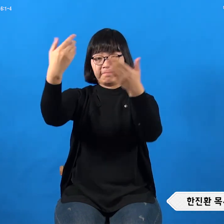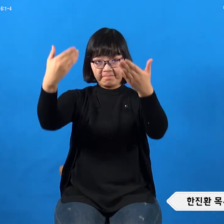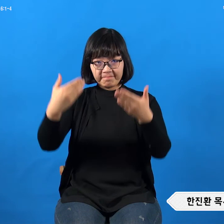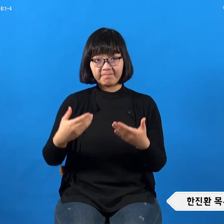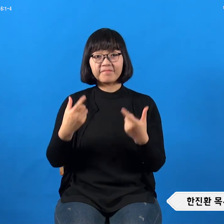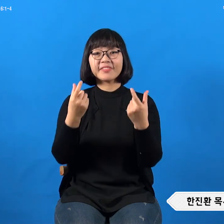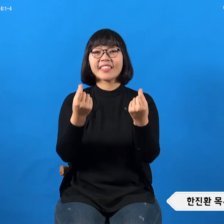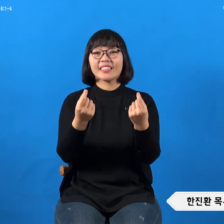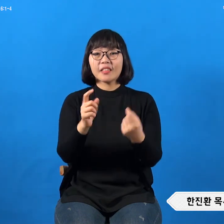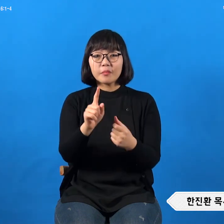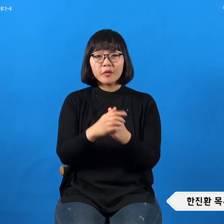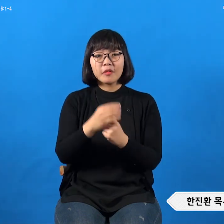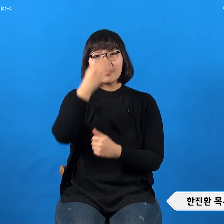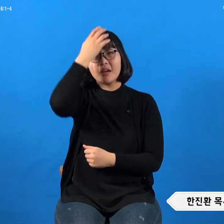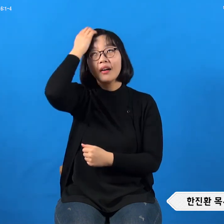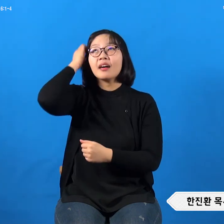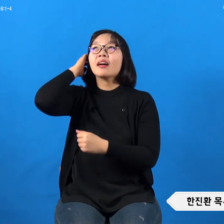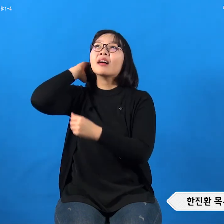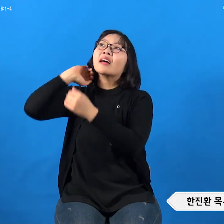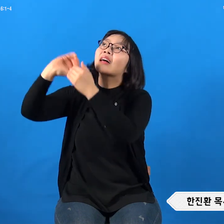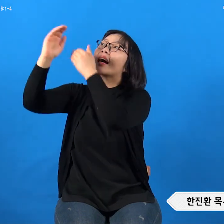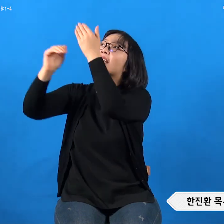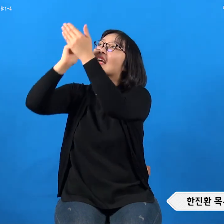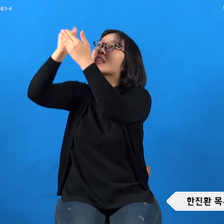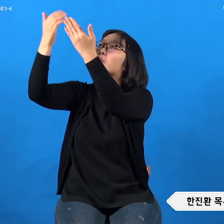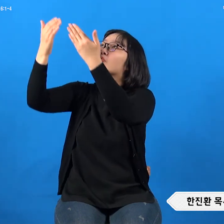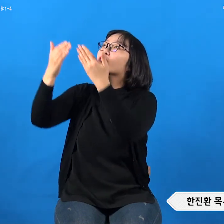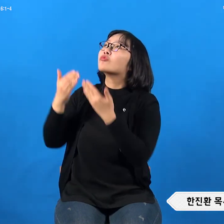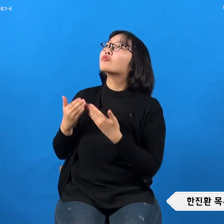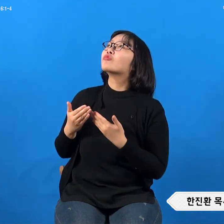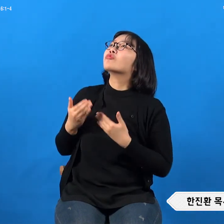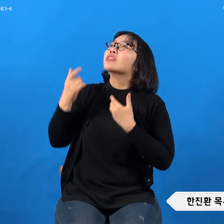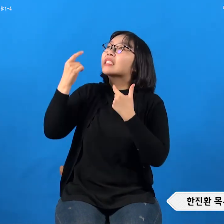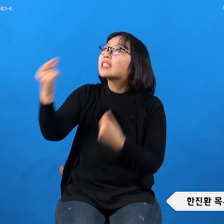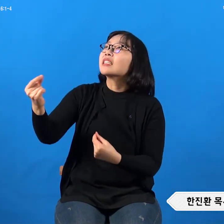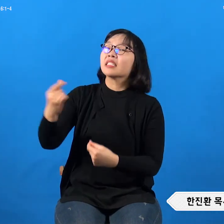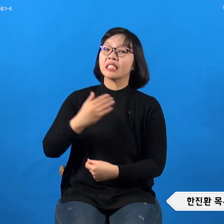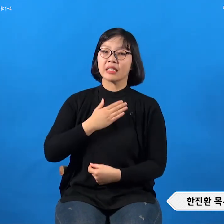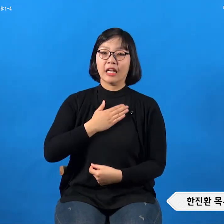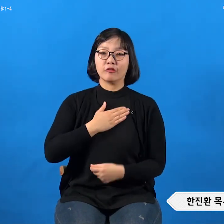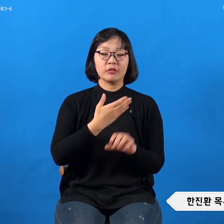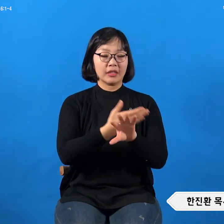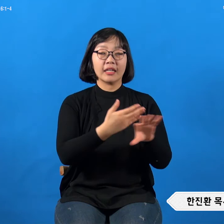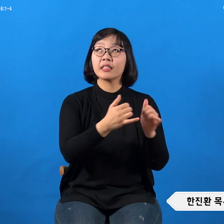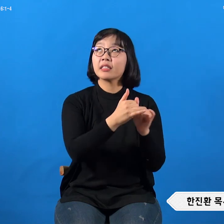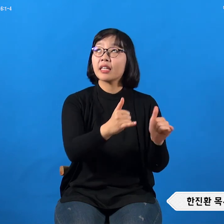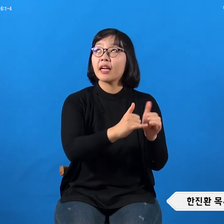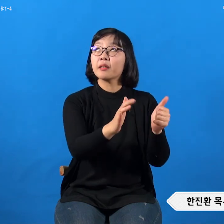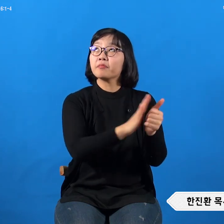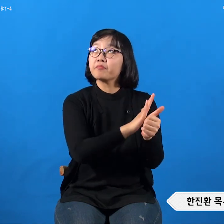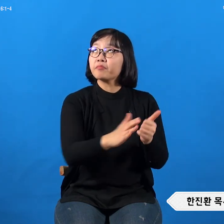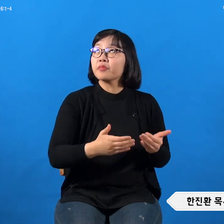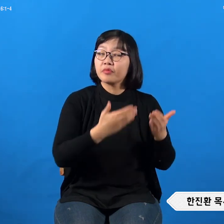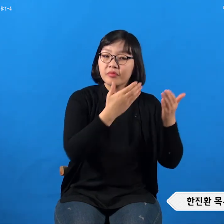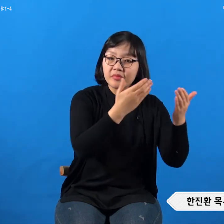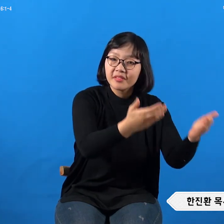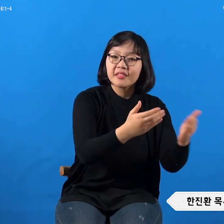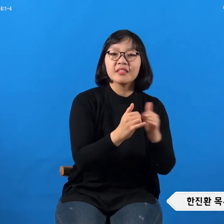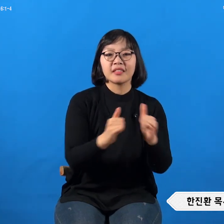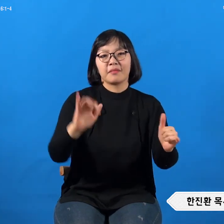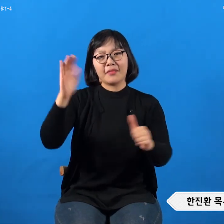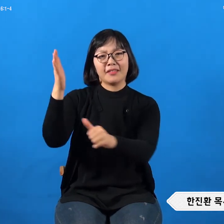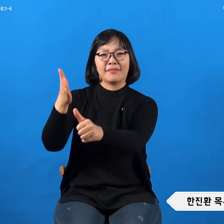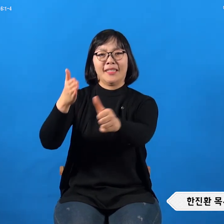대로 당신이 제게 하신 대로 우리도 풍성하게 바치는 삶을 살 수 있기를